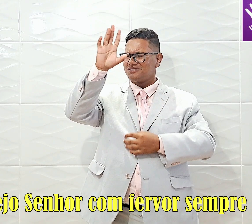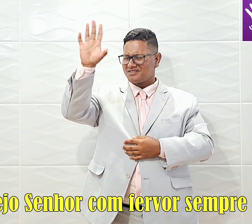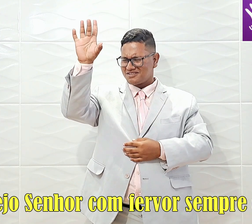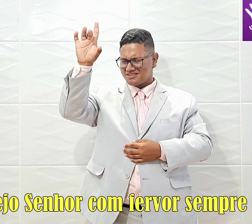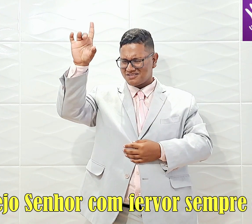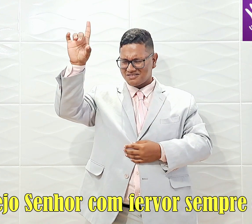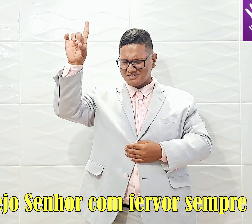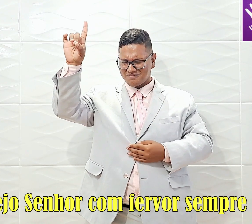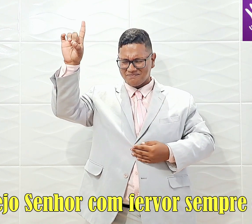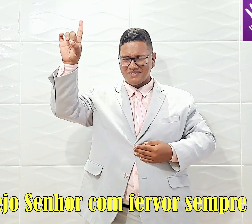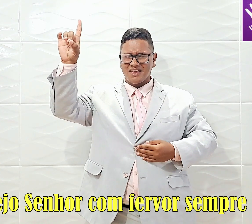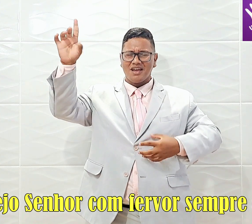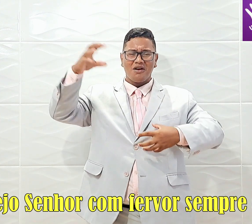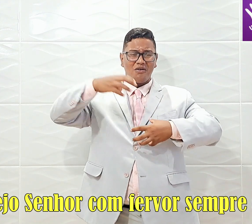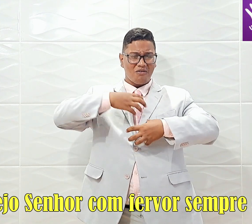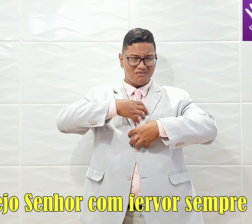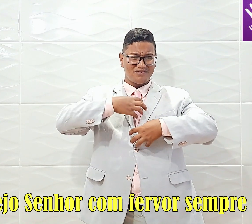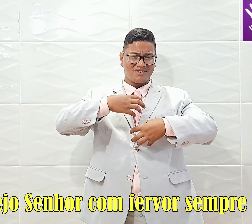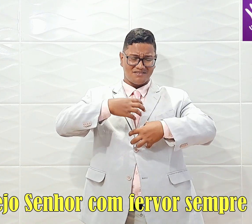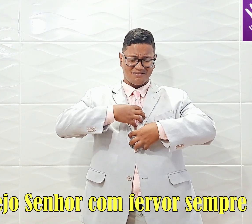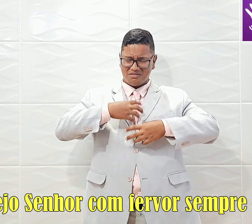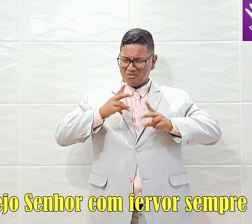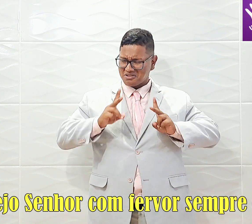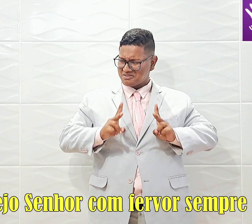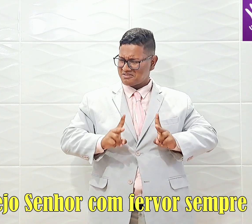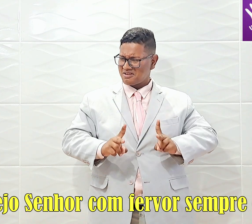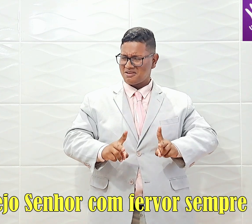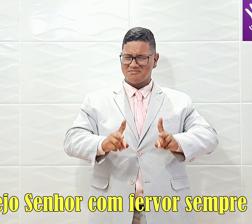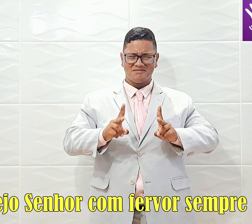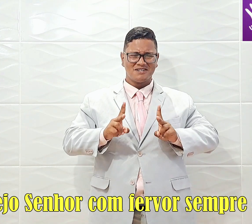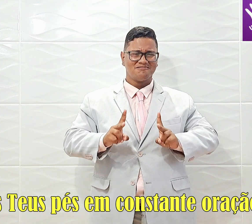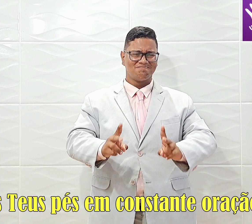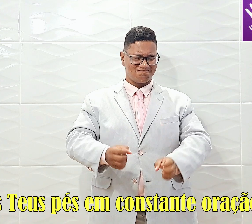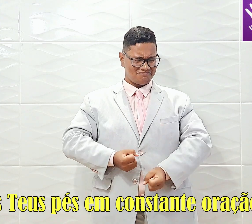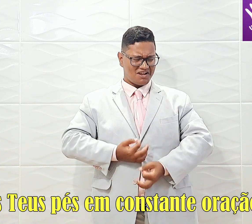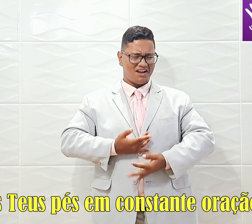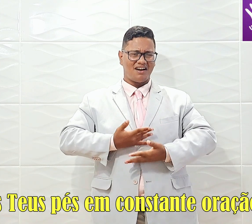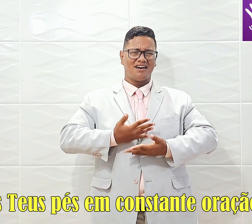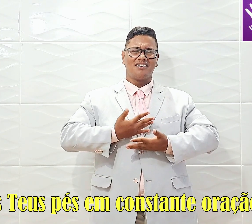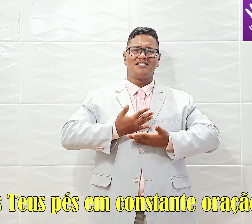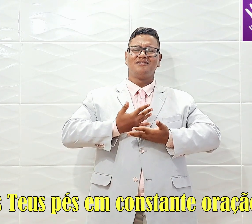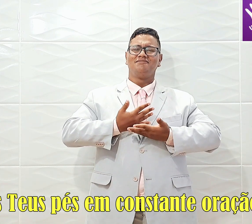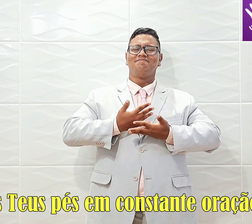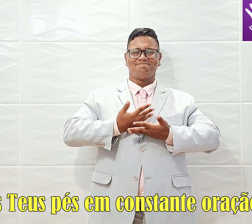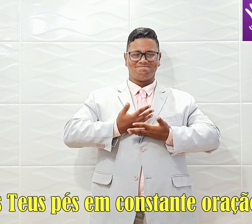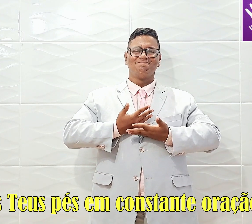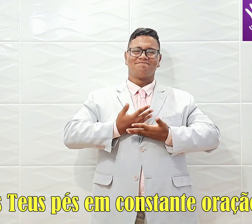com fervor sempre estar aos teus pés em